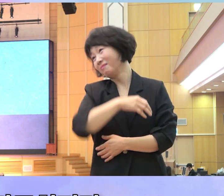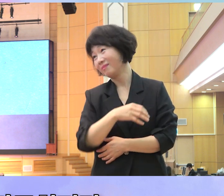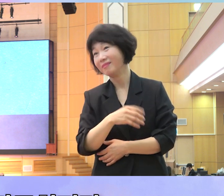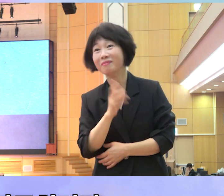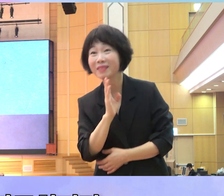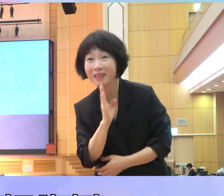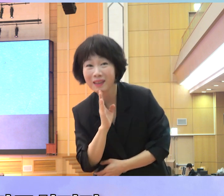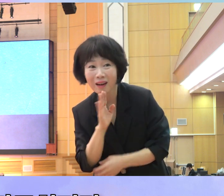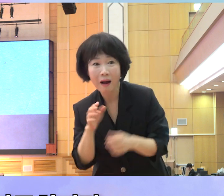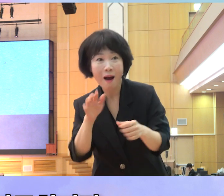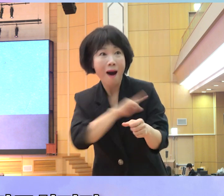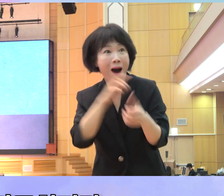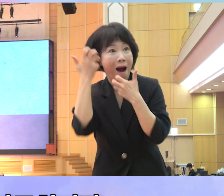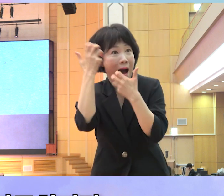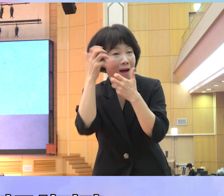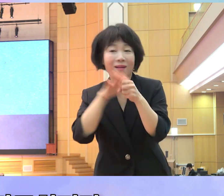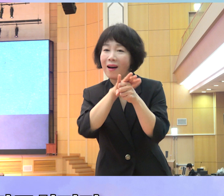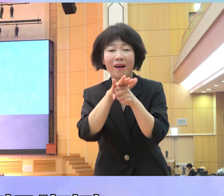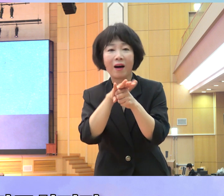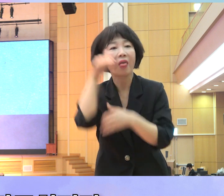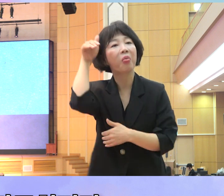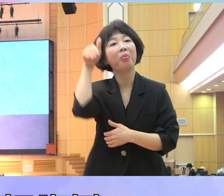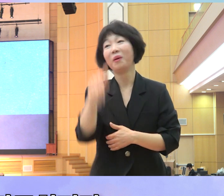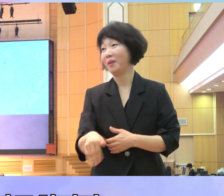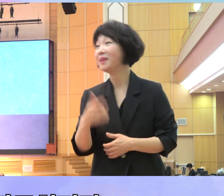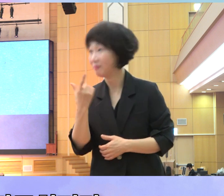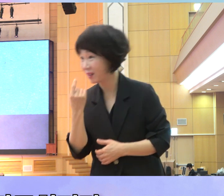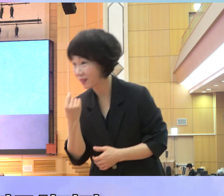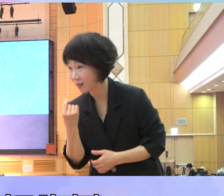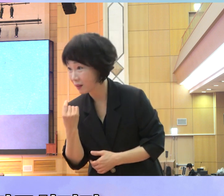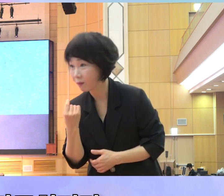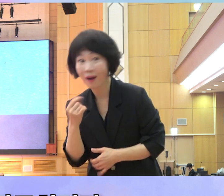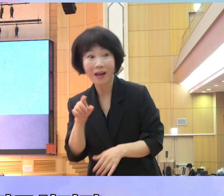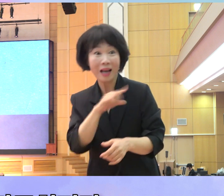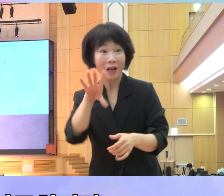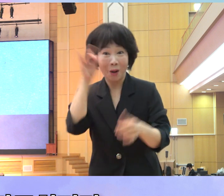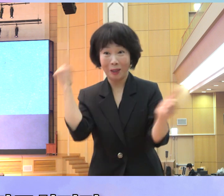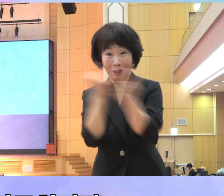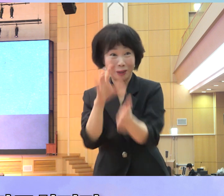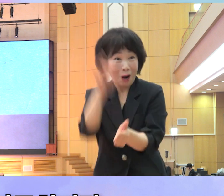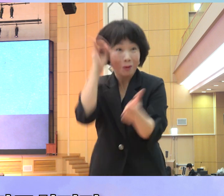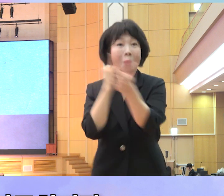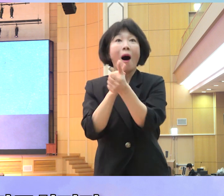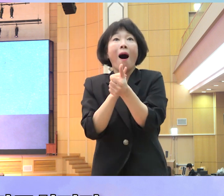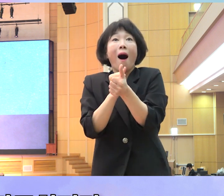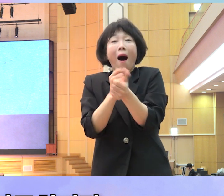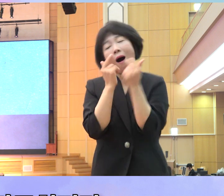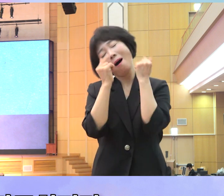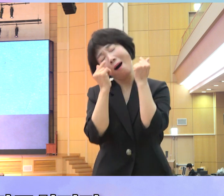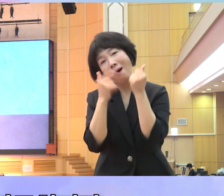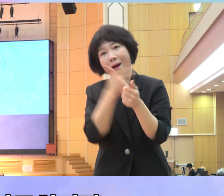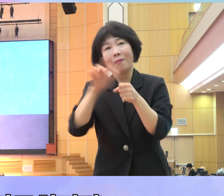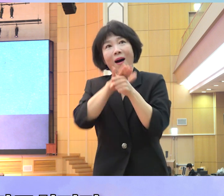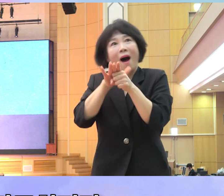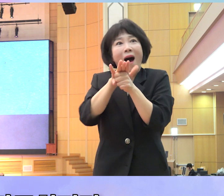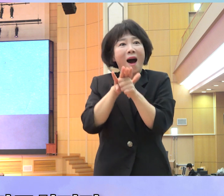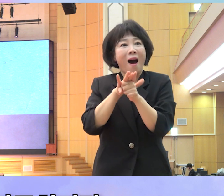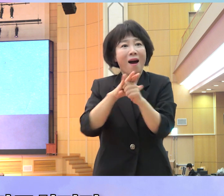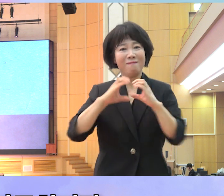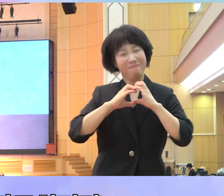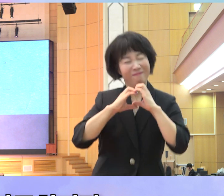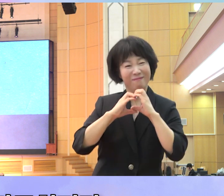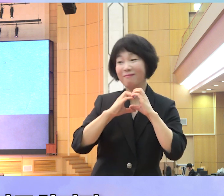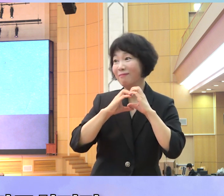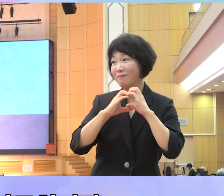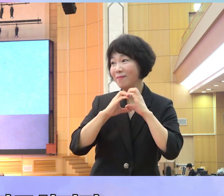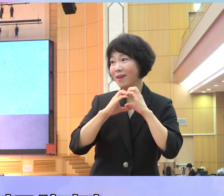그러니까 이제 결혼한 지 얼마 안 됐을 때, 신혼이나 이럴 때는 그냥 그렇게 회사에 나가서든 일하는 데